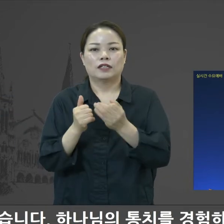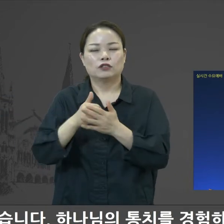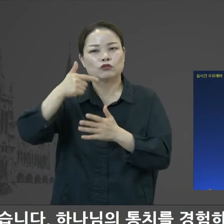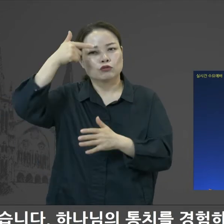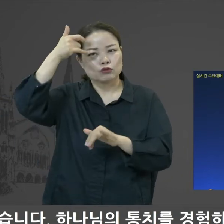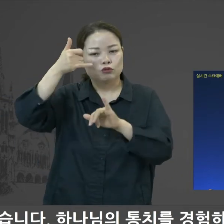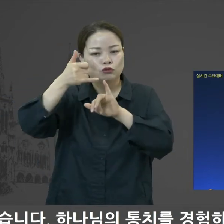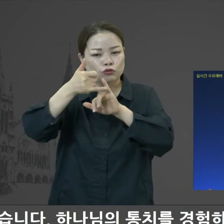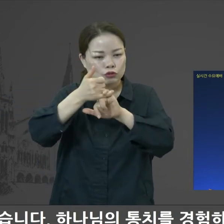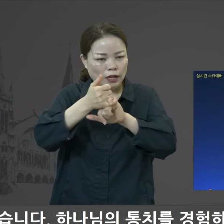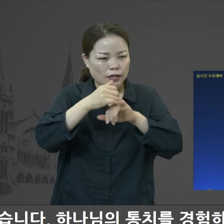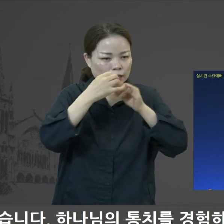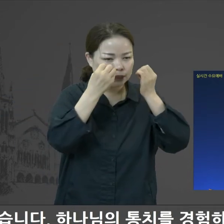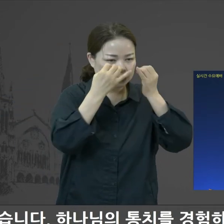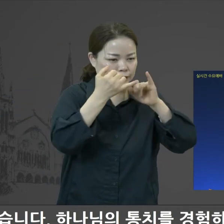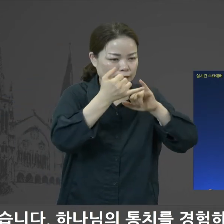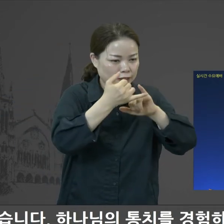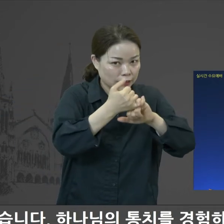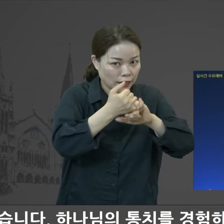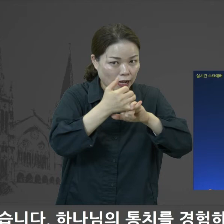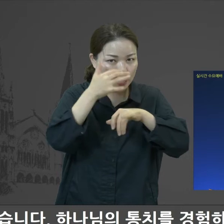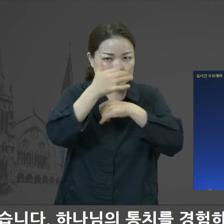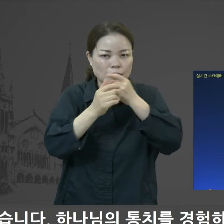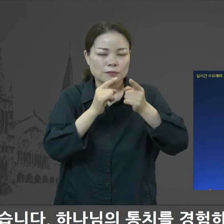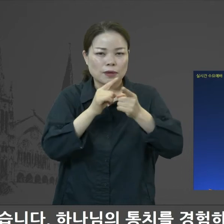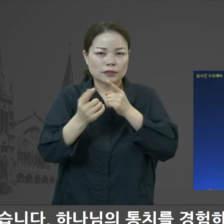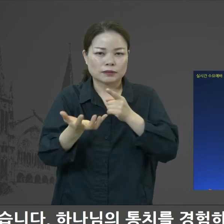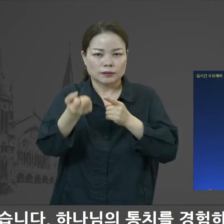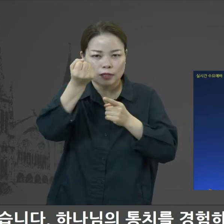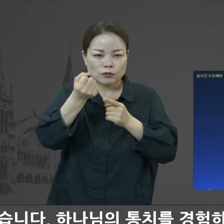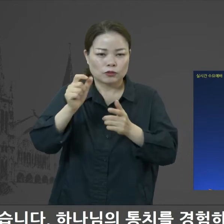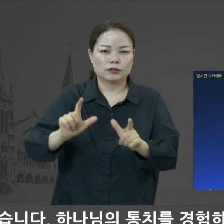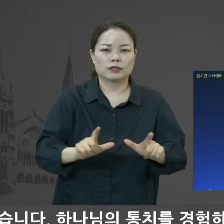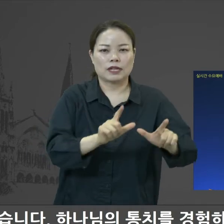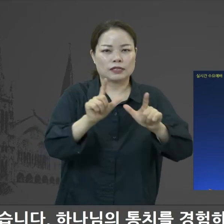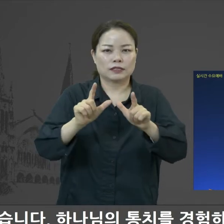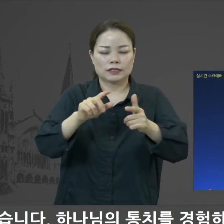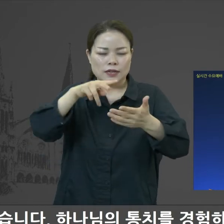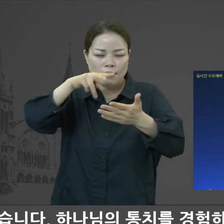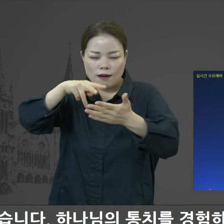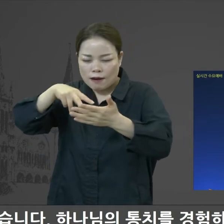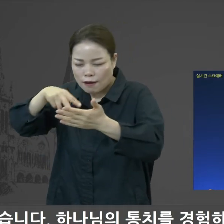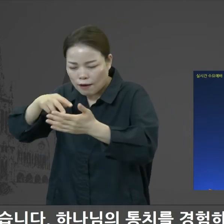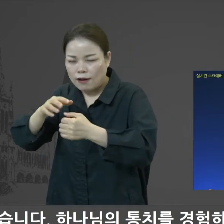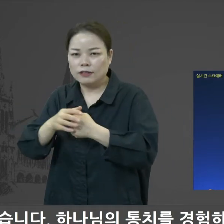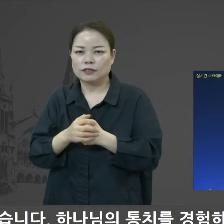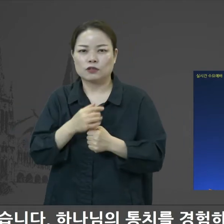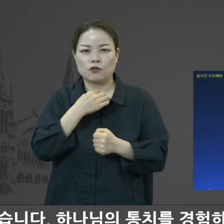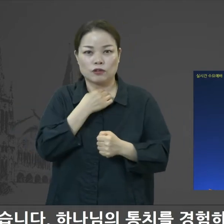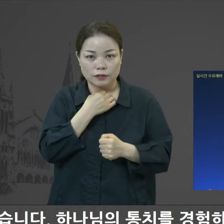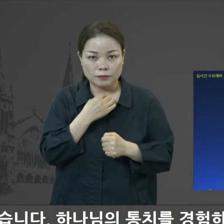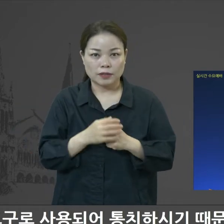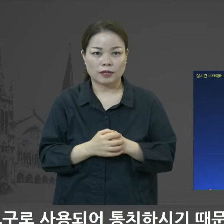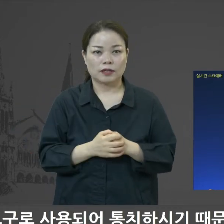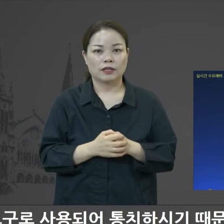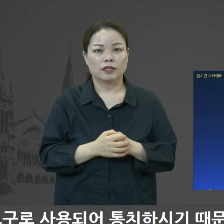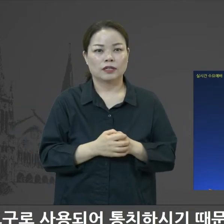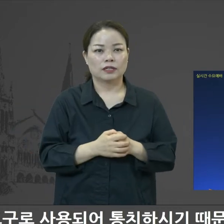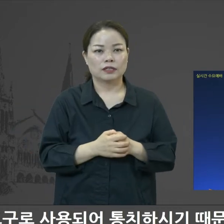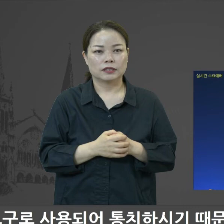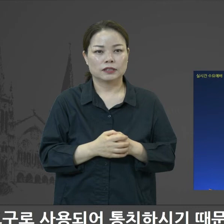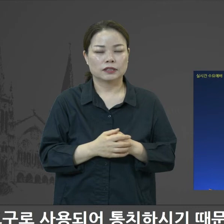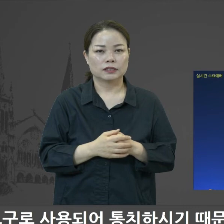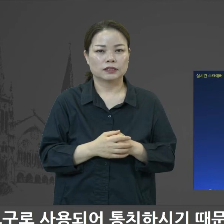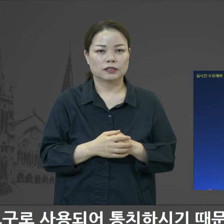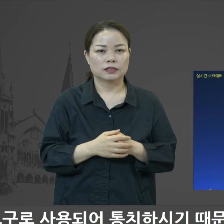구약이나 신약이나 하나님의 말씀을 곁에 두고 살기를 원하셨습니다. 물리적인 성경을 말하는 것이 아니라,